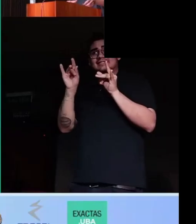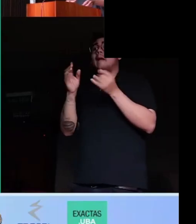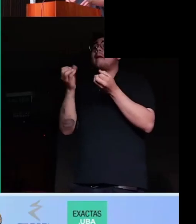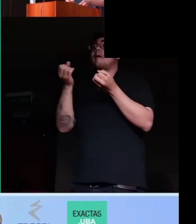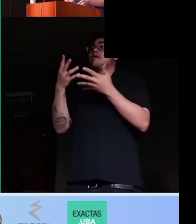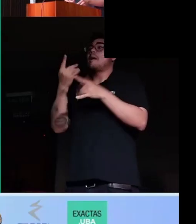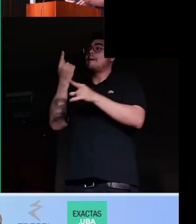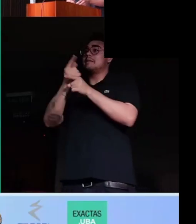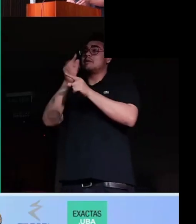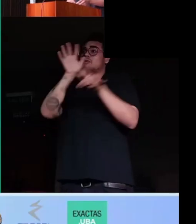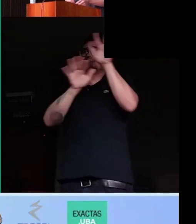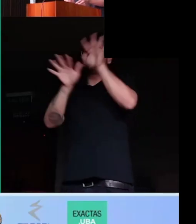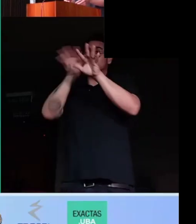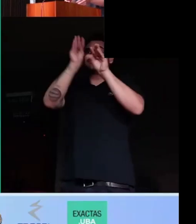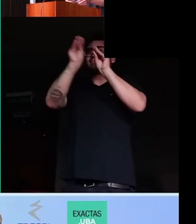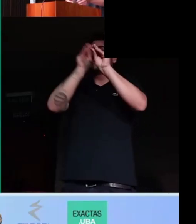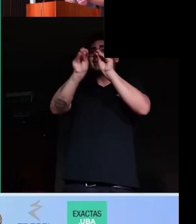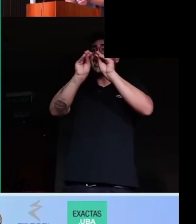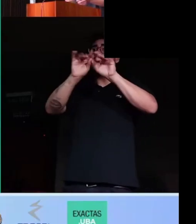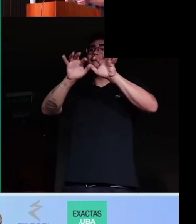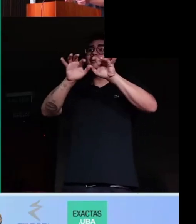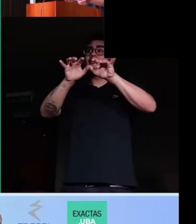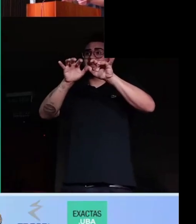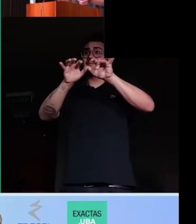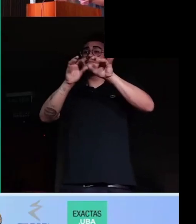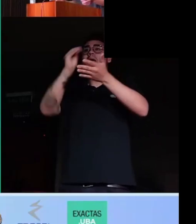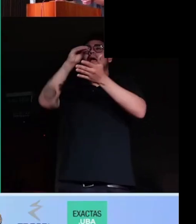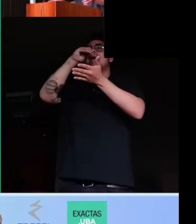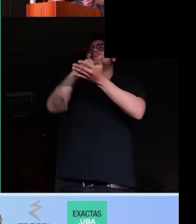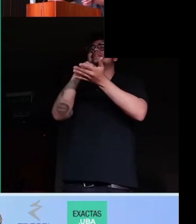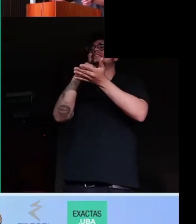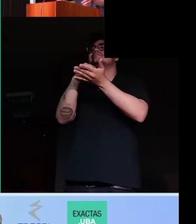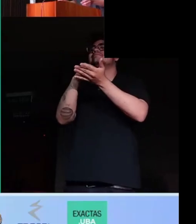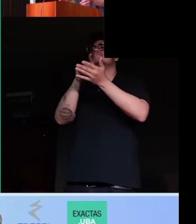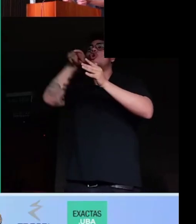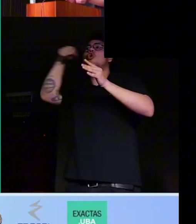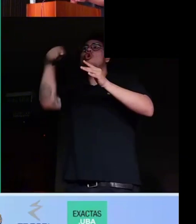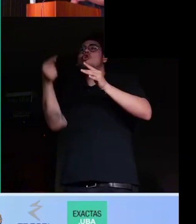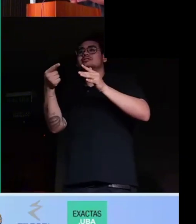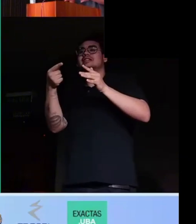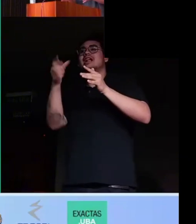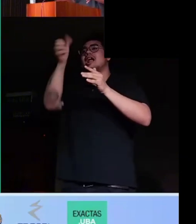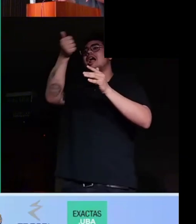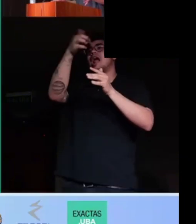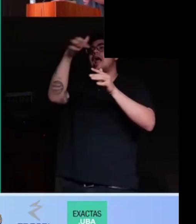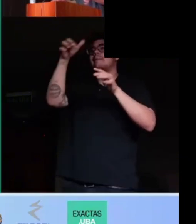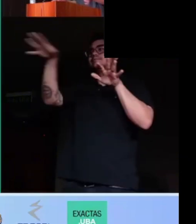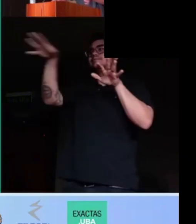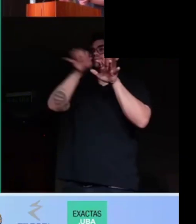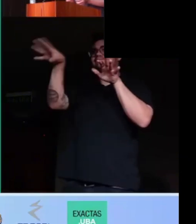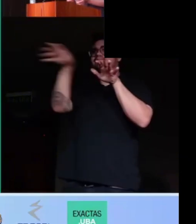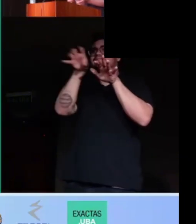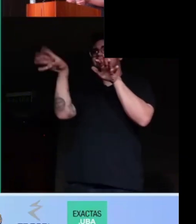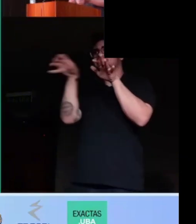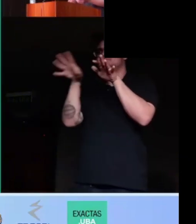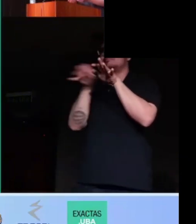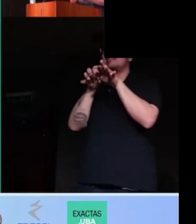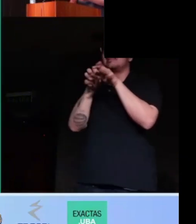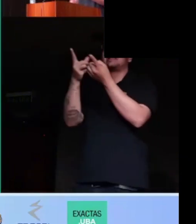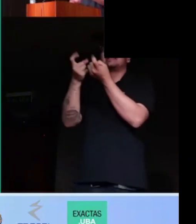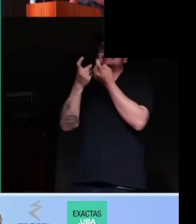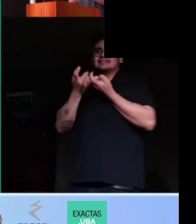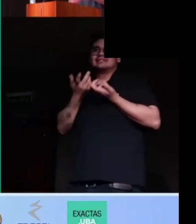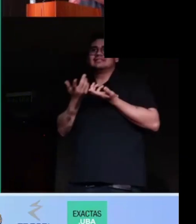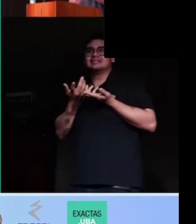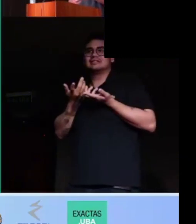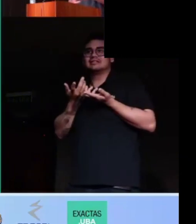además se utilizan distintos programas que cumplen distintas funciones que, bueno,